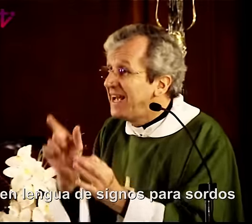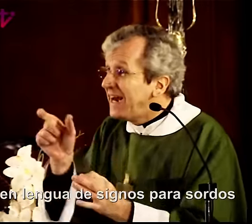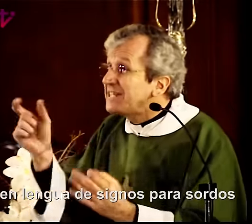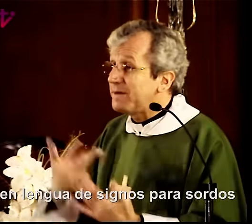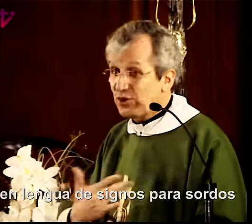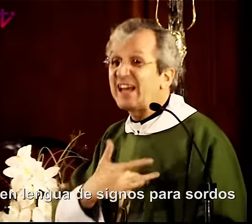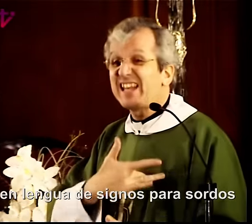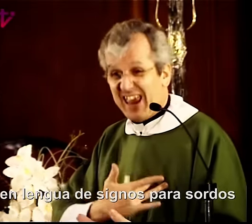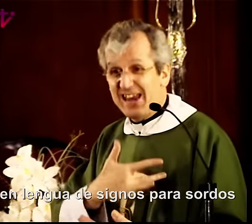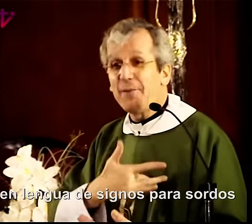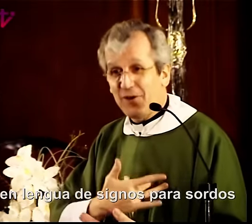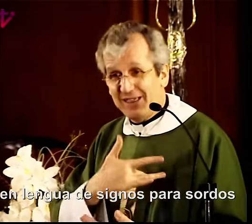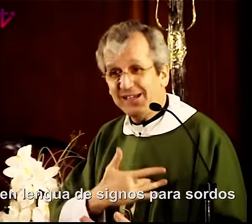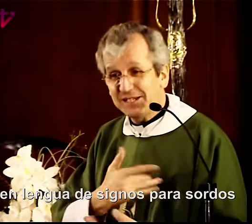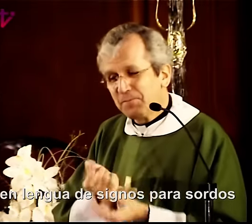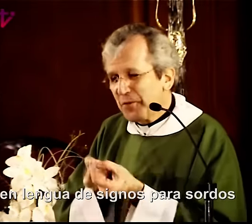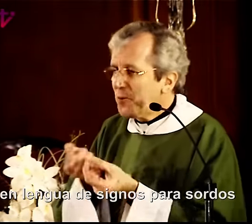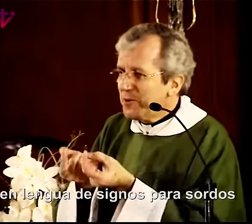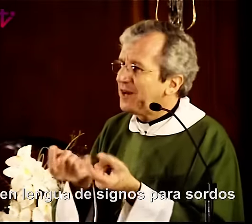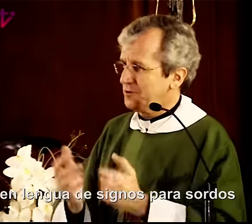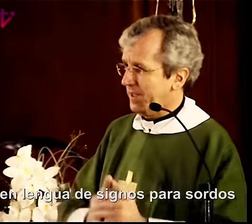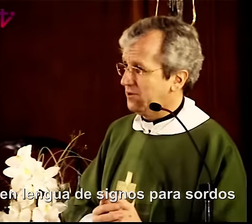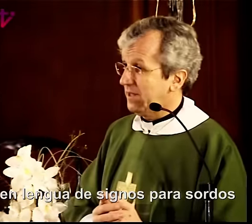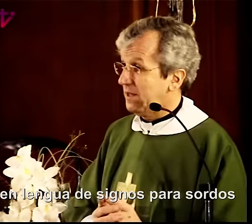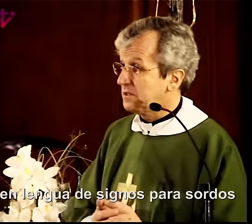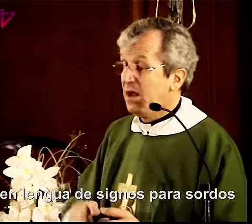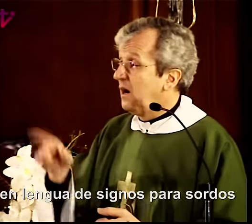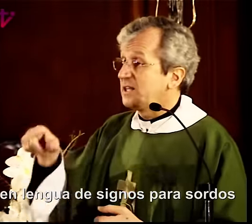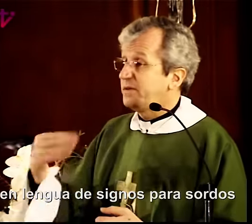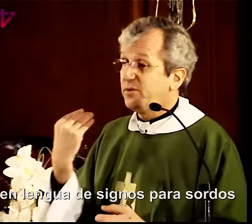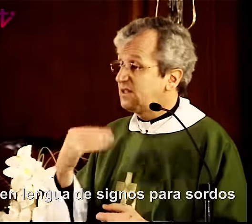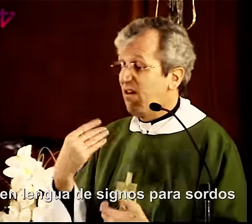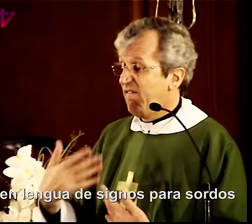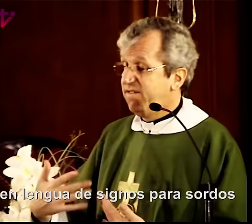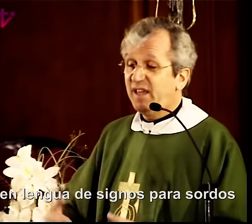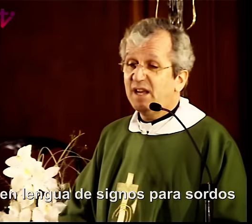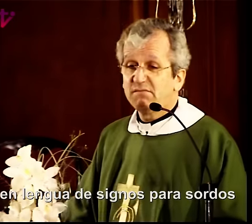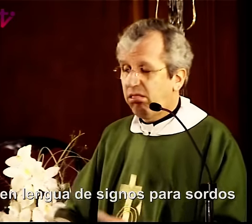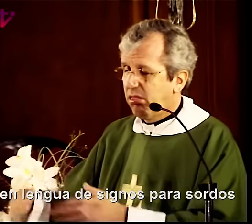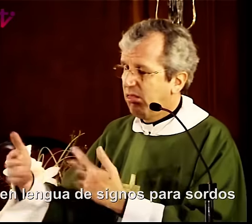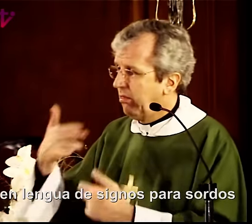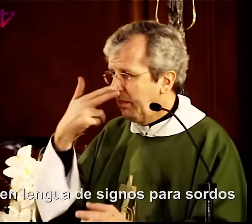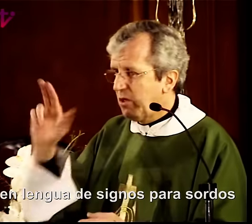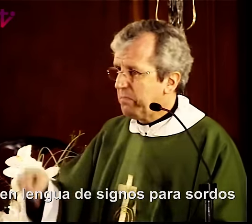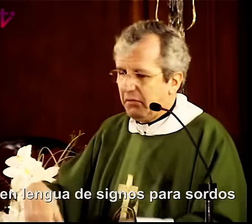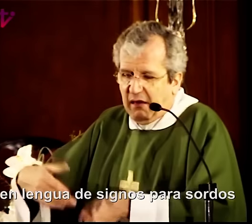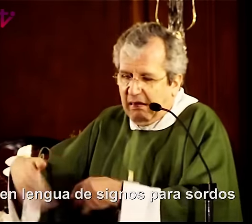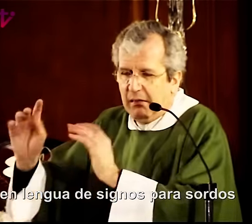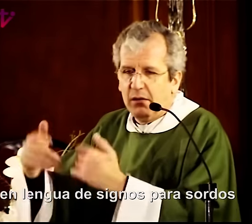Las personas enamoradas cuidan los pequeños detalles. Las personas frías, no importa, lo